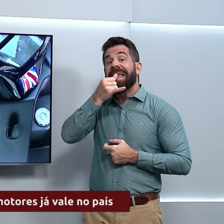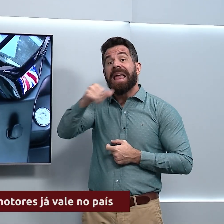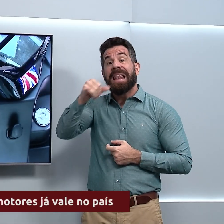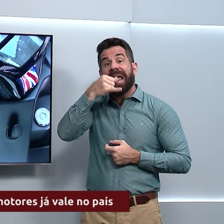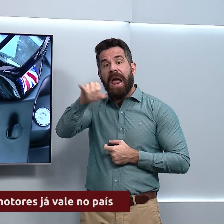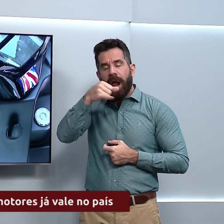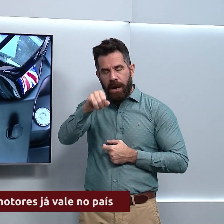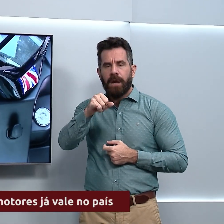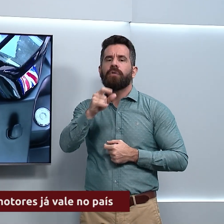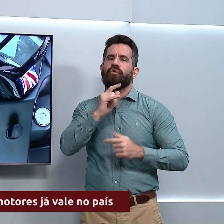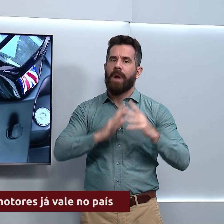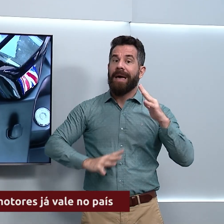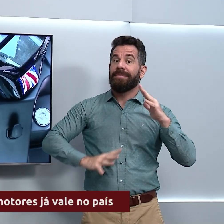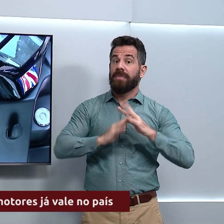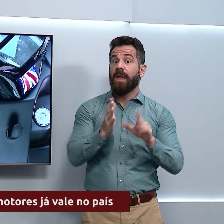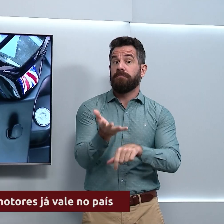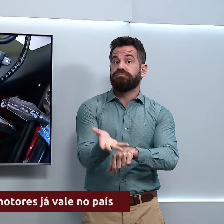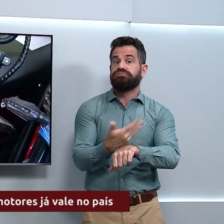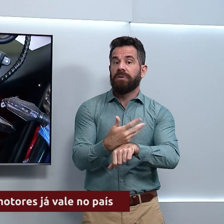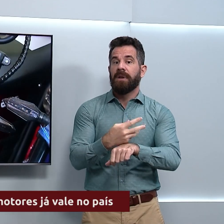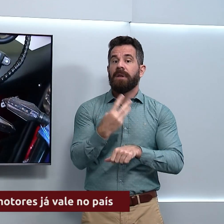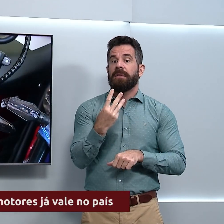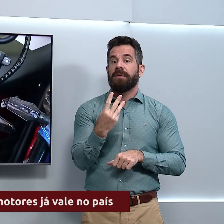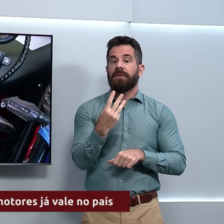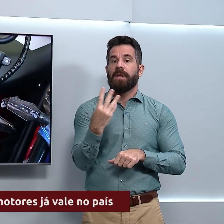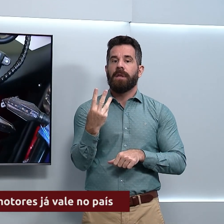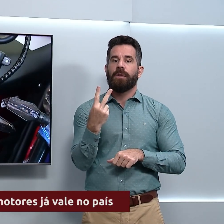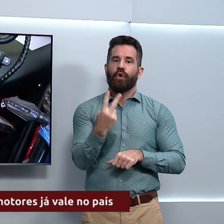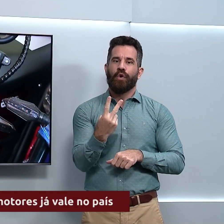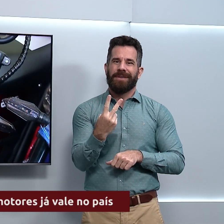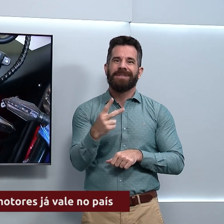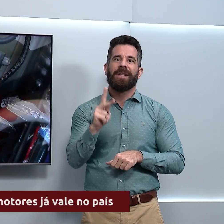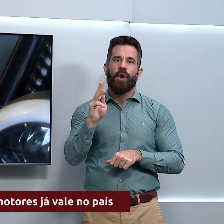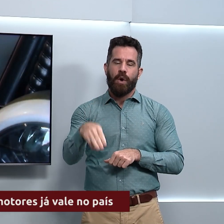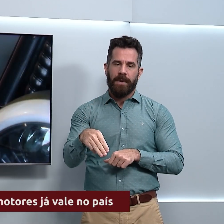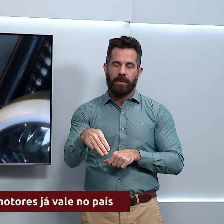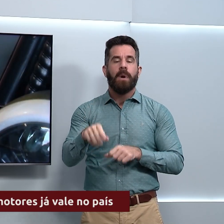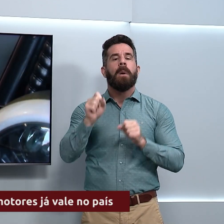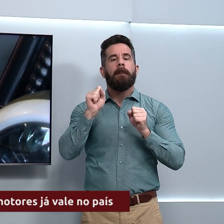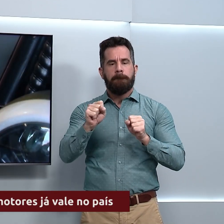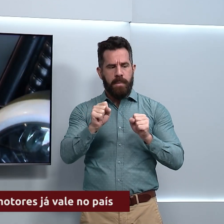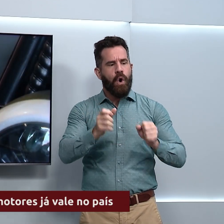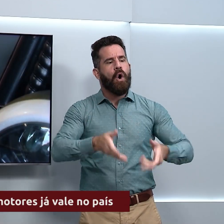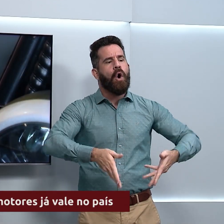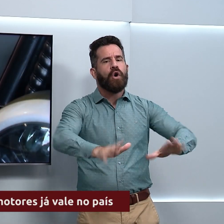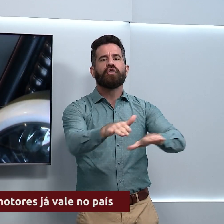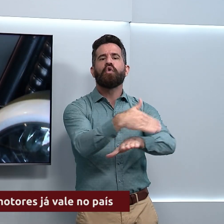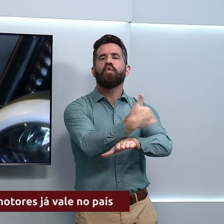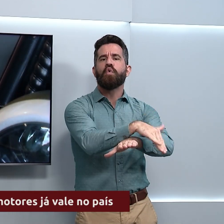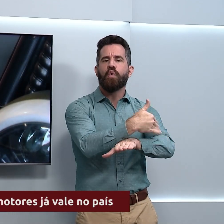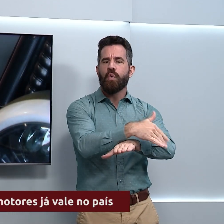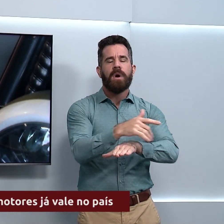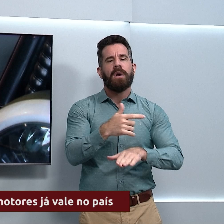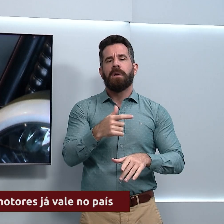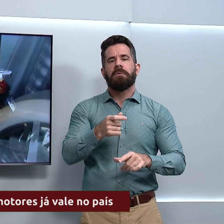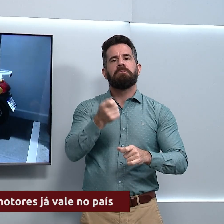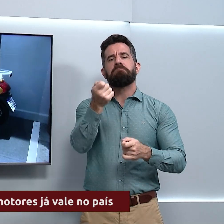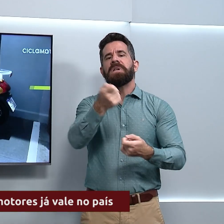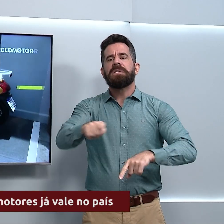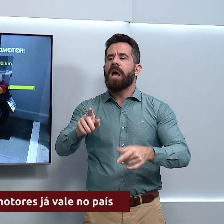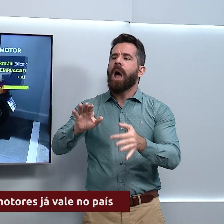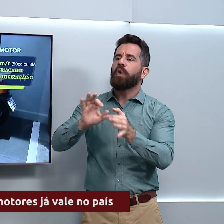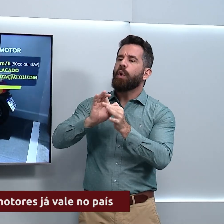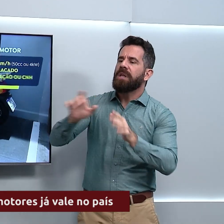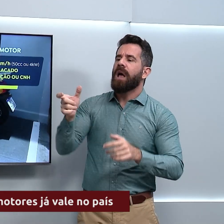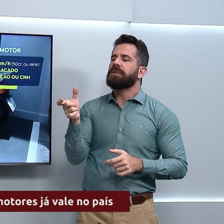até 32 km por hora, podem andar em ciclovias e não precisam de autorização para pilotar. E